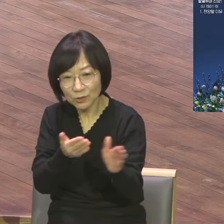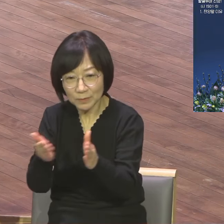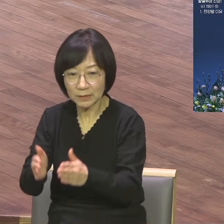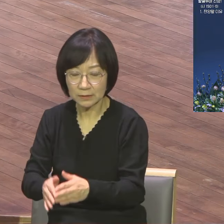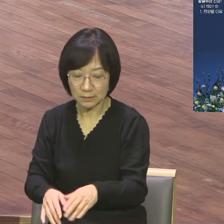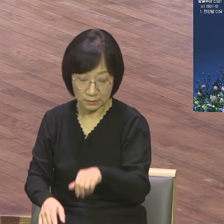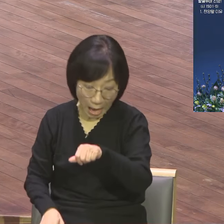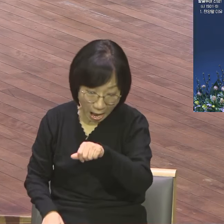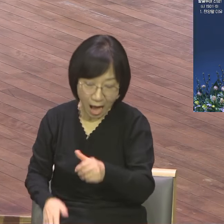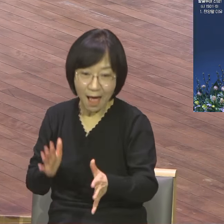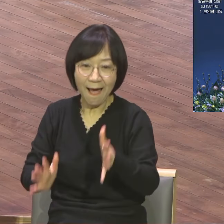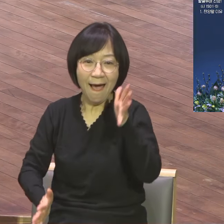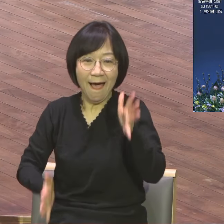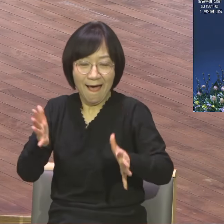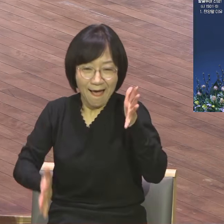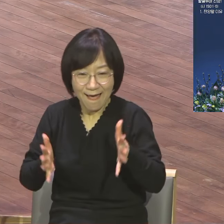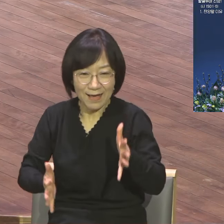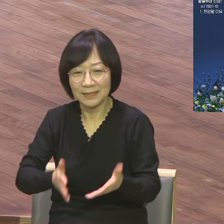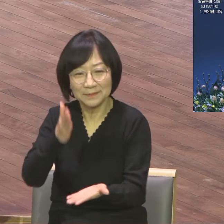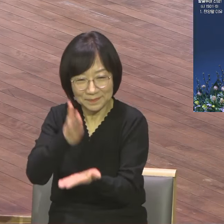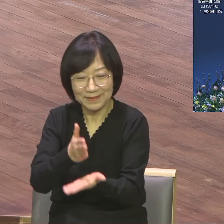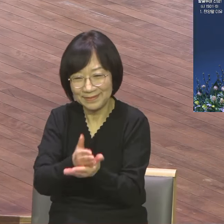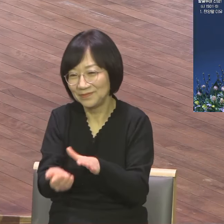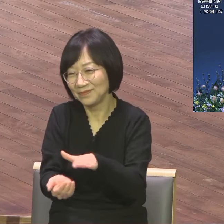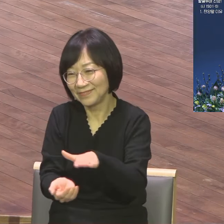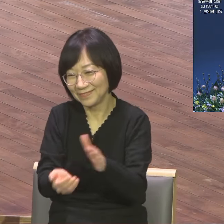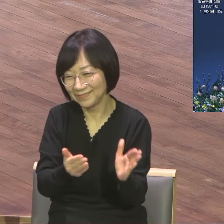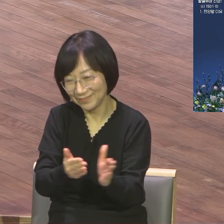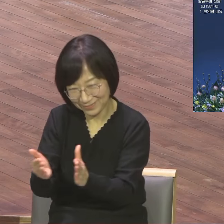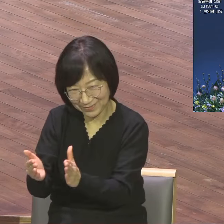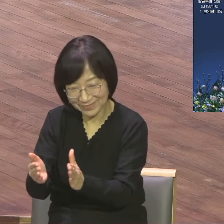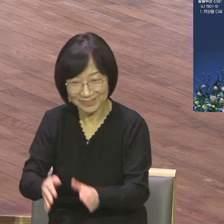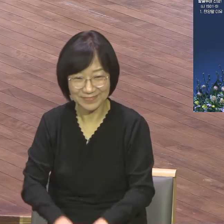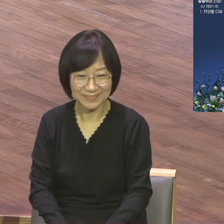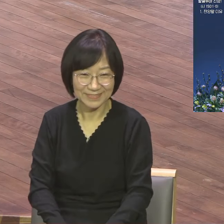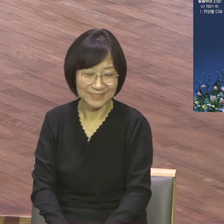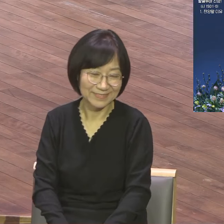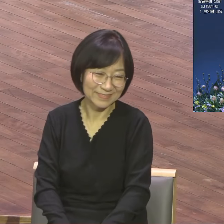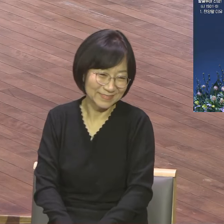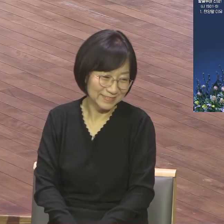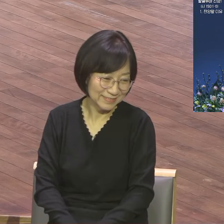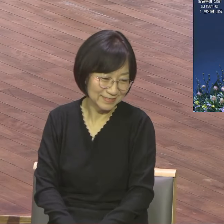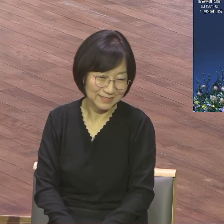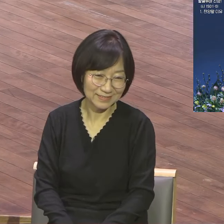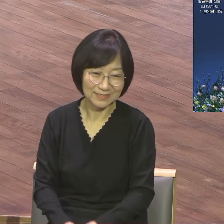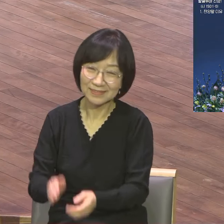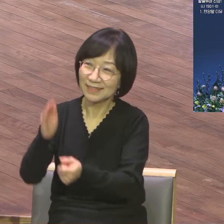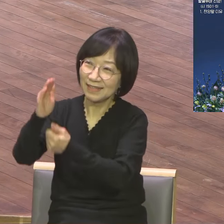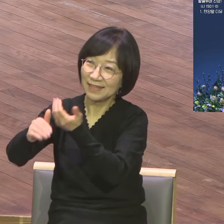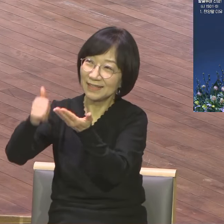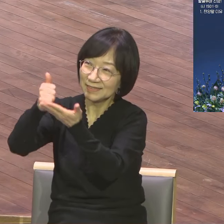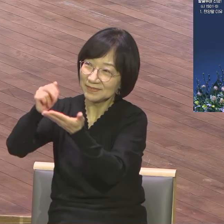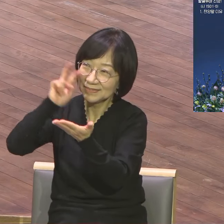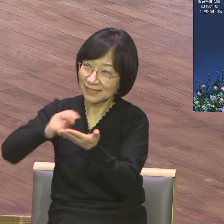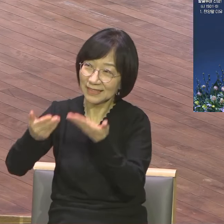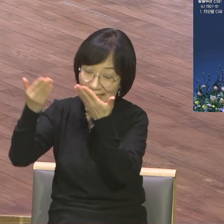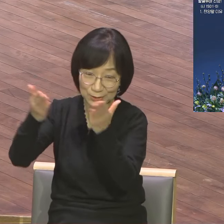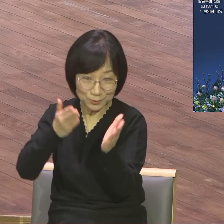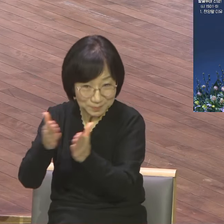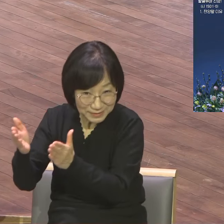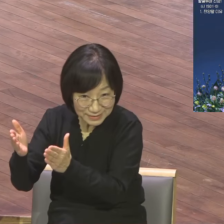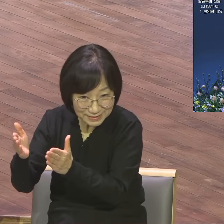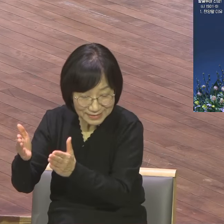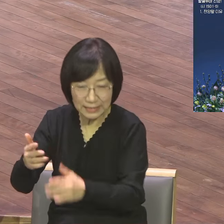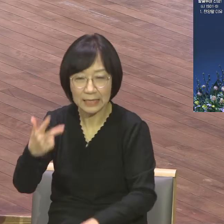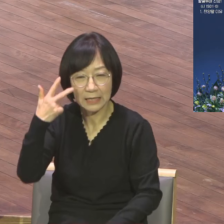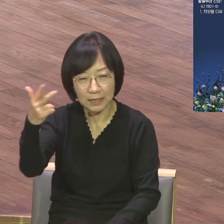허겁지겁 하는 게 아니라 미리 다 준비해서 딱 하나님께 예배할 찬양할 준비를 딱 해서 자 다음 시험 그래